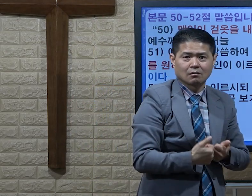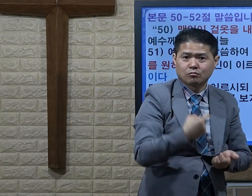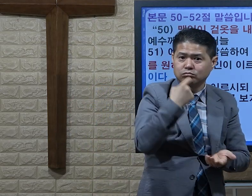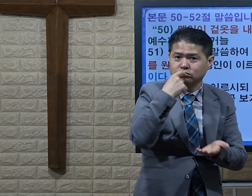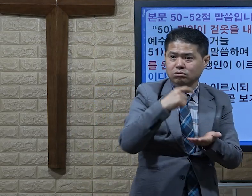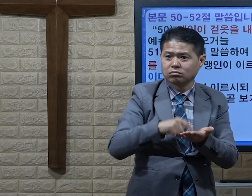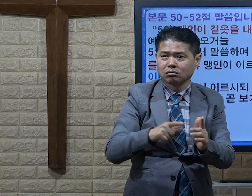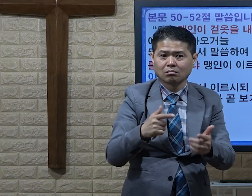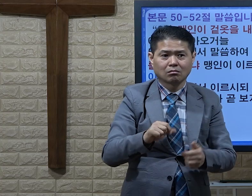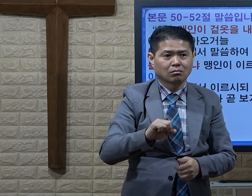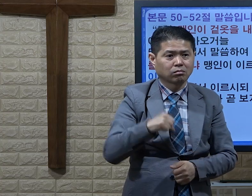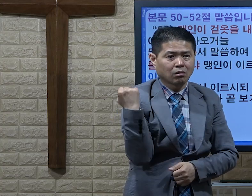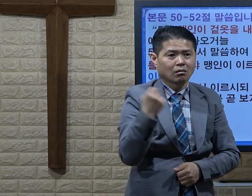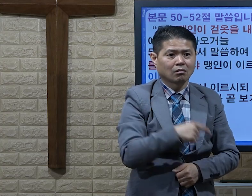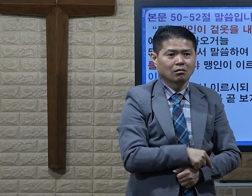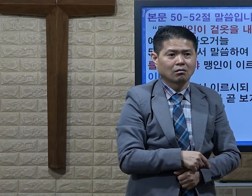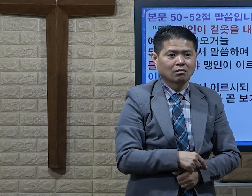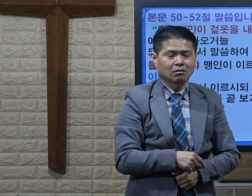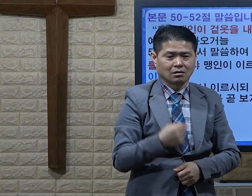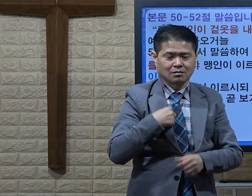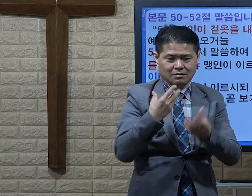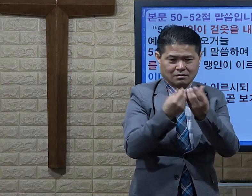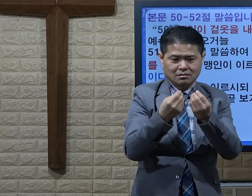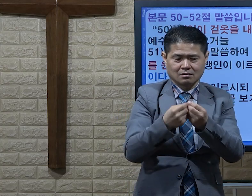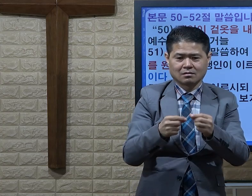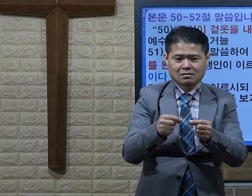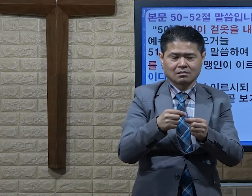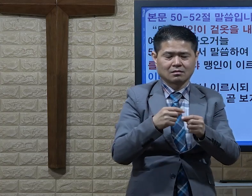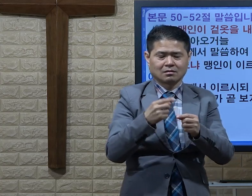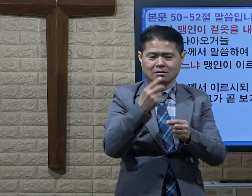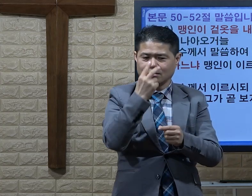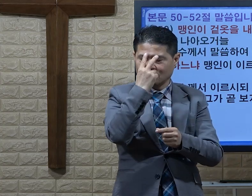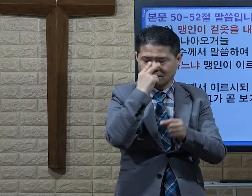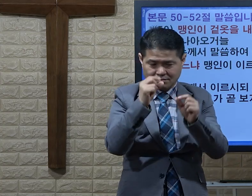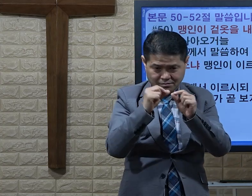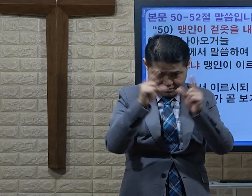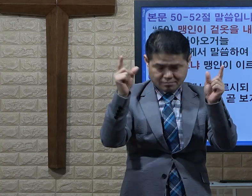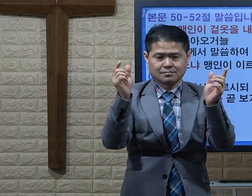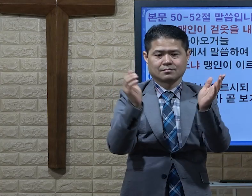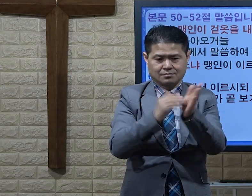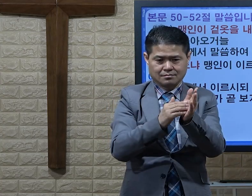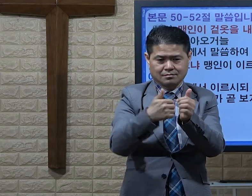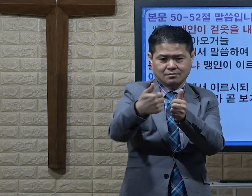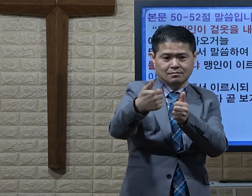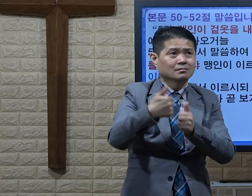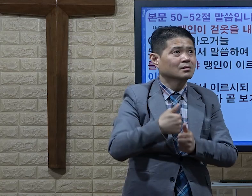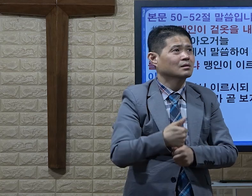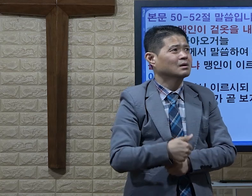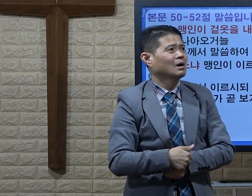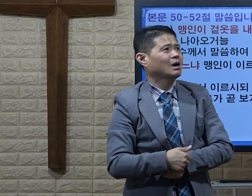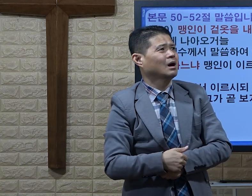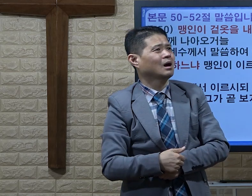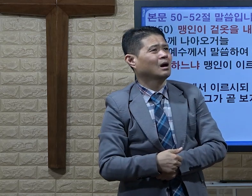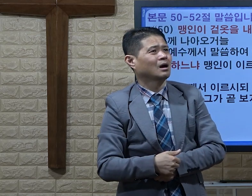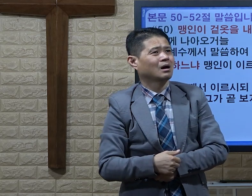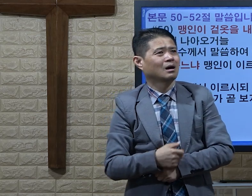정말 쉽지 않은 길인데, 예를 들어서 눈을 떴다고 쳐요. 그래서 자신이 눈을